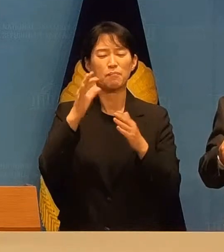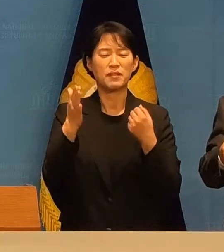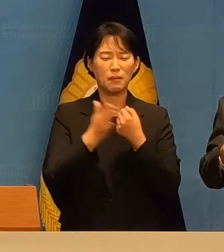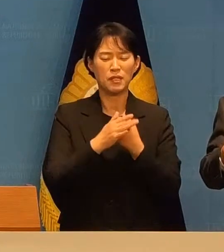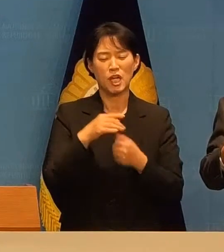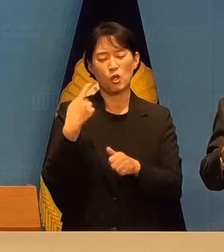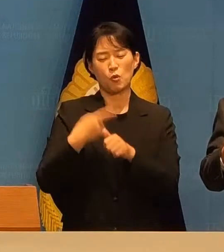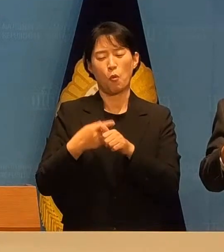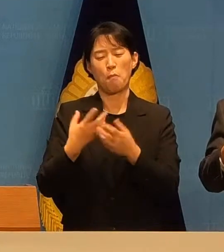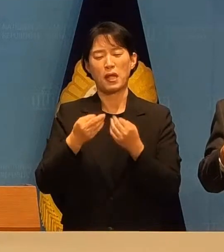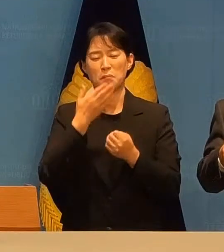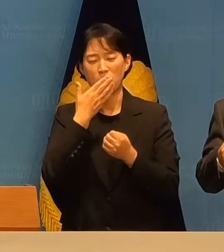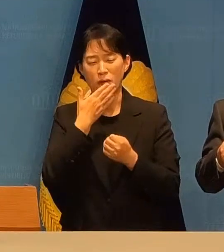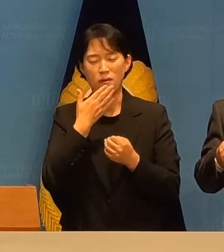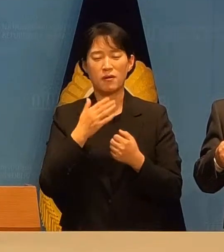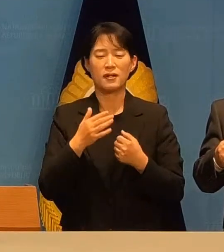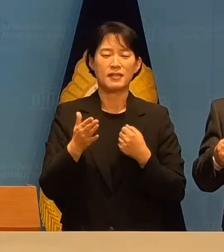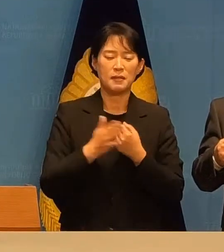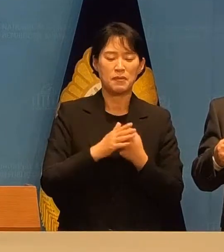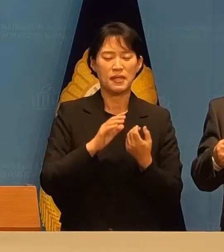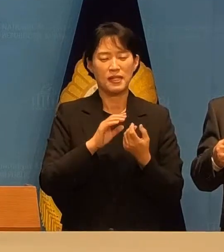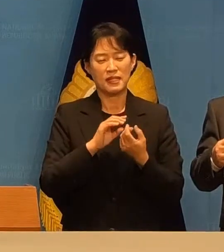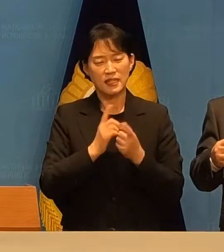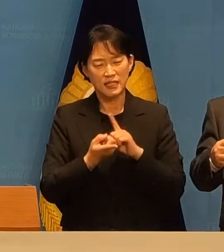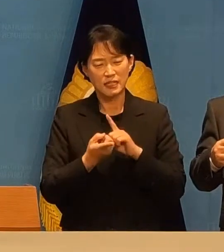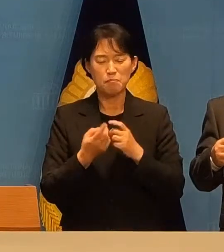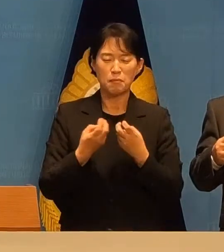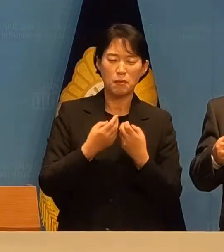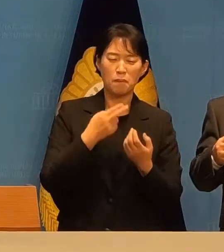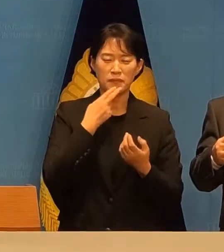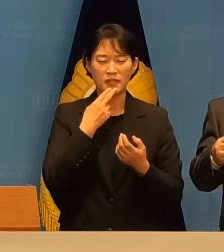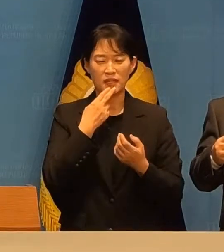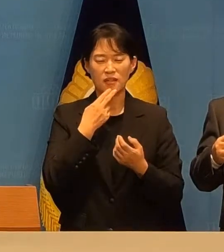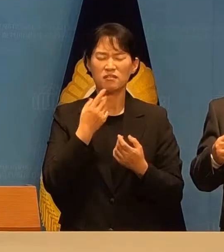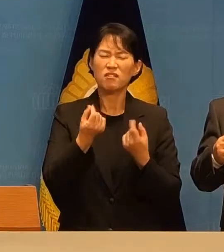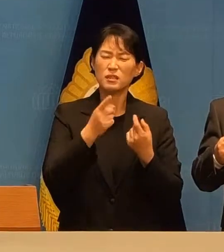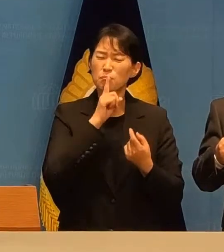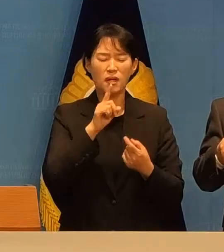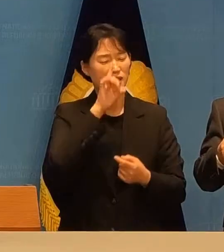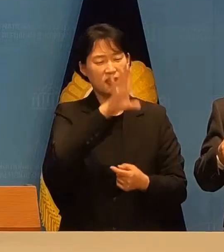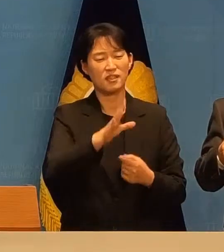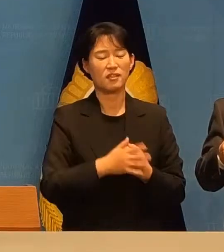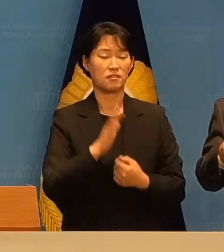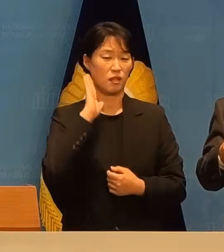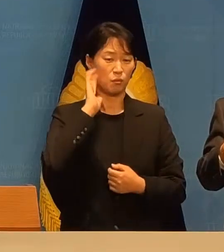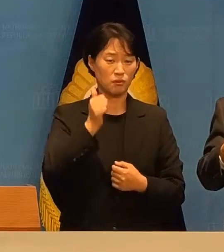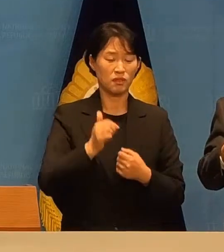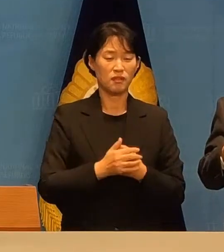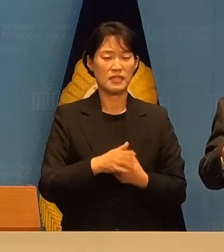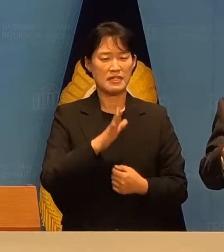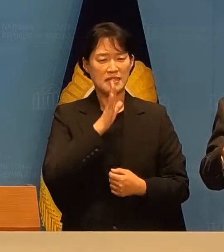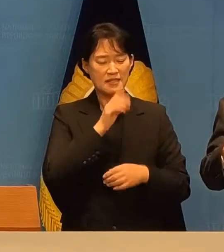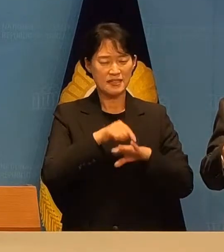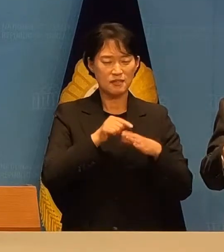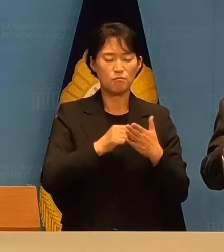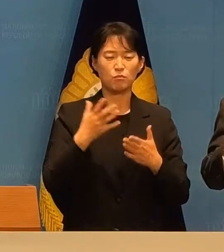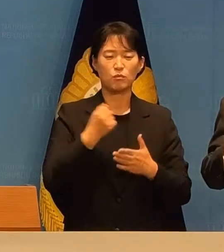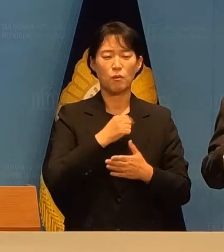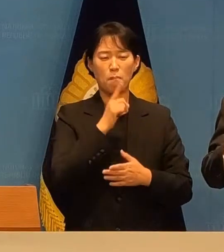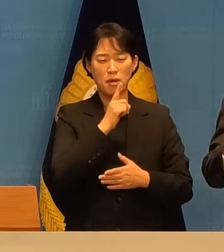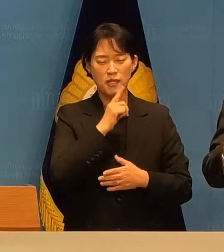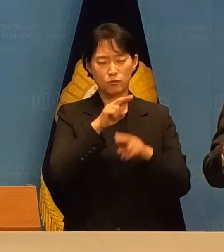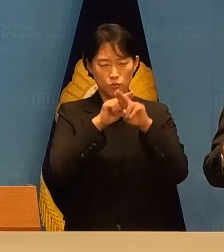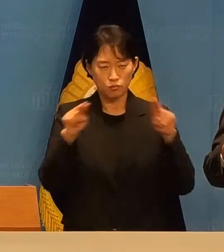욕을 많이 먹는데 대책이 없다는 식으로는 안 됩니다. 대통령께서 진심을 담아